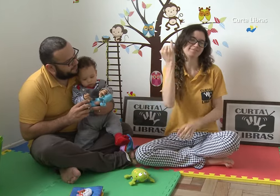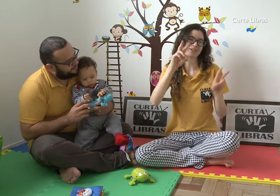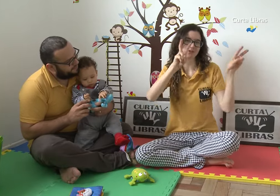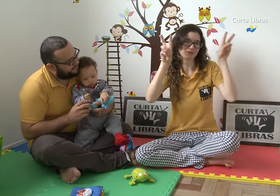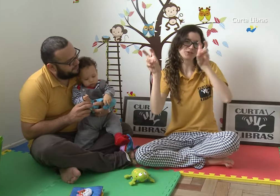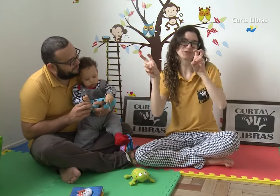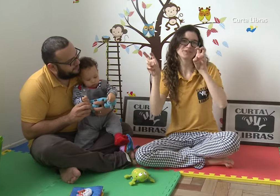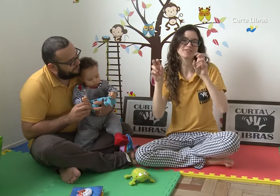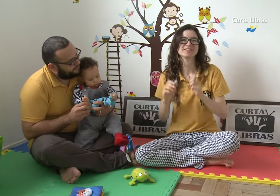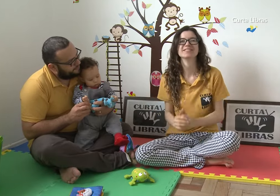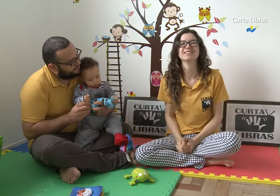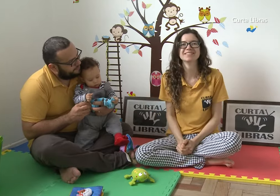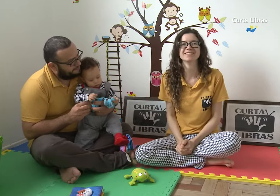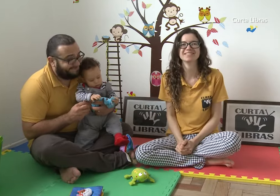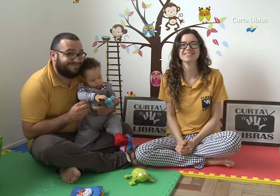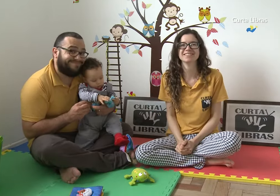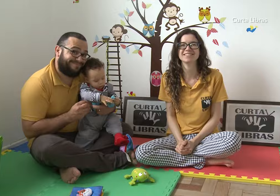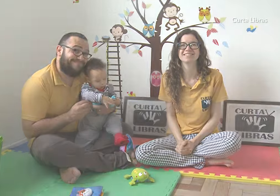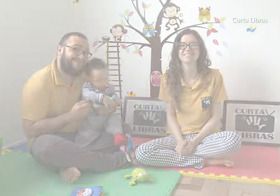estabelecido. Todos esses momentos são muito importantes.